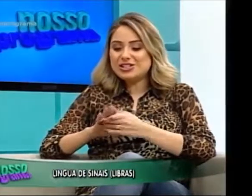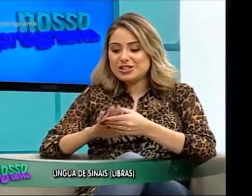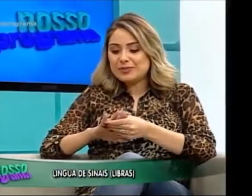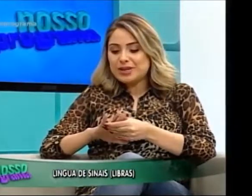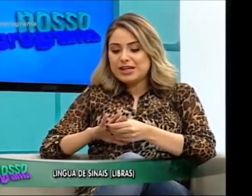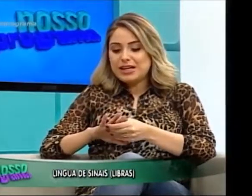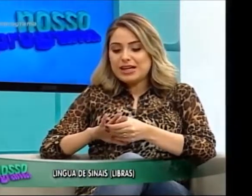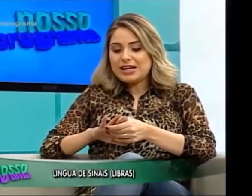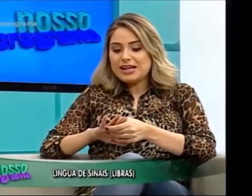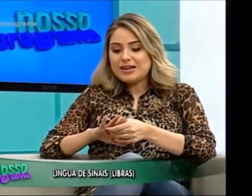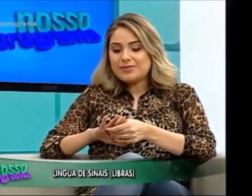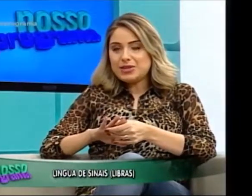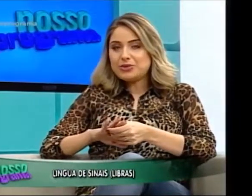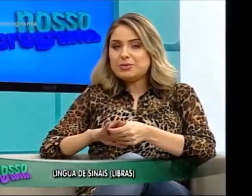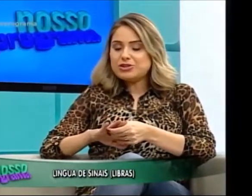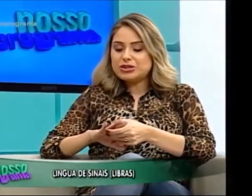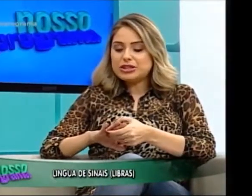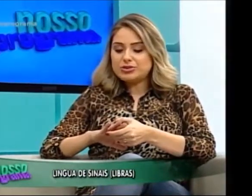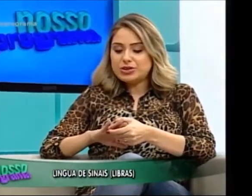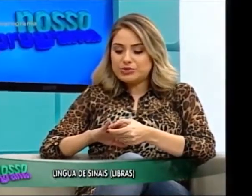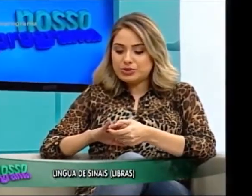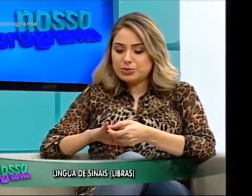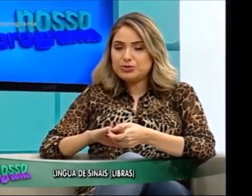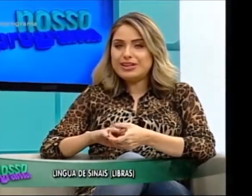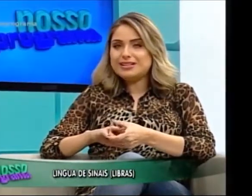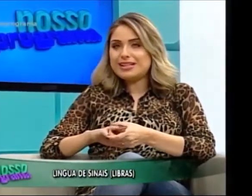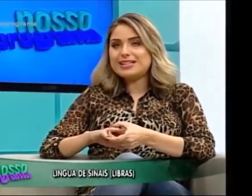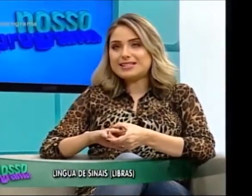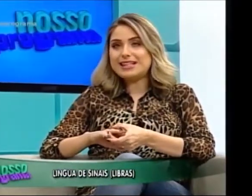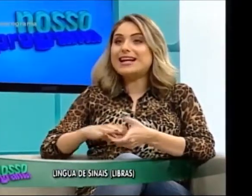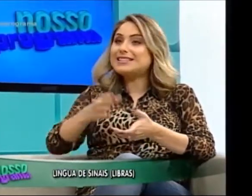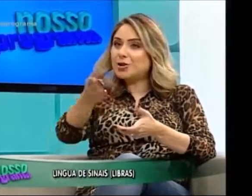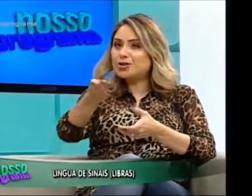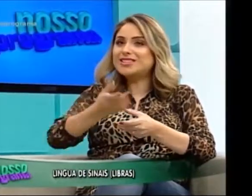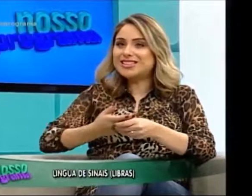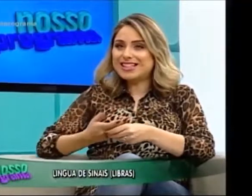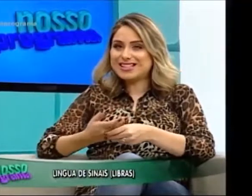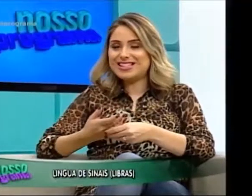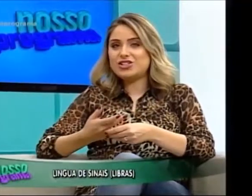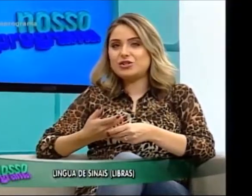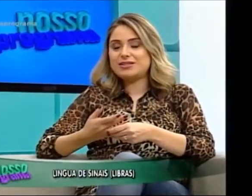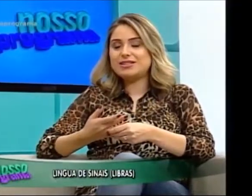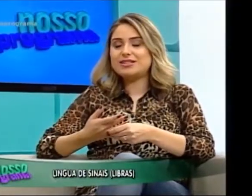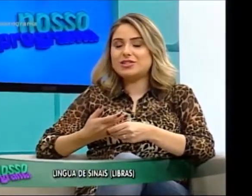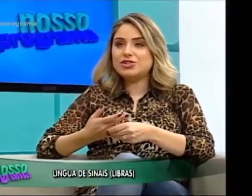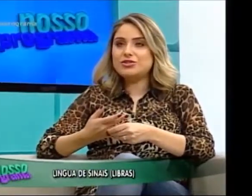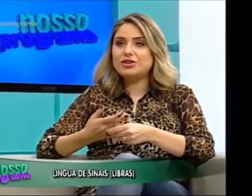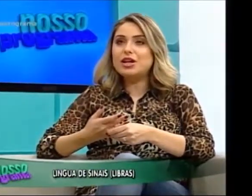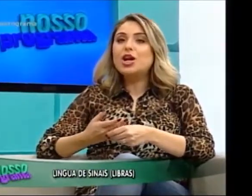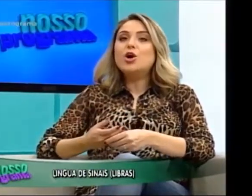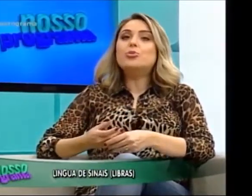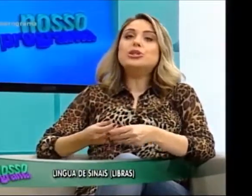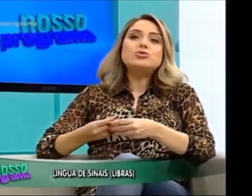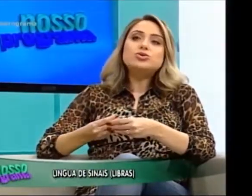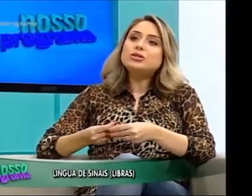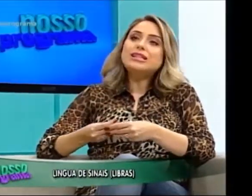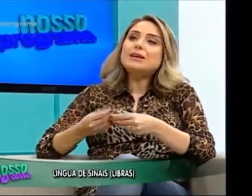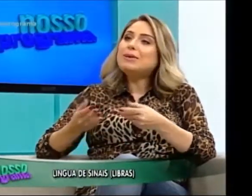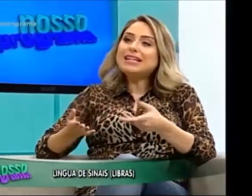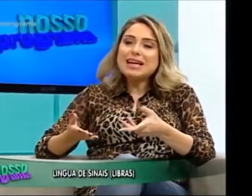interessante, eu fico imaginando e eu fico muito feliz da Igreja da Graça e outras igrejas terem tido essa iniciativa, porque o surdo ele também quer